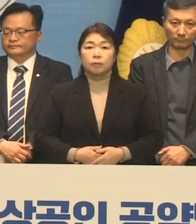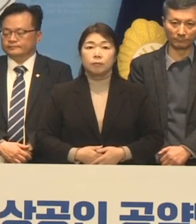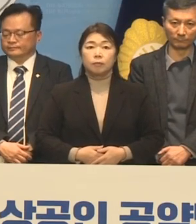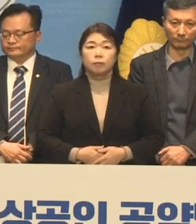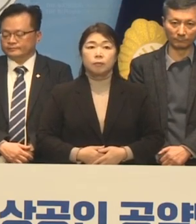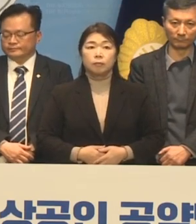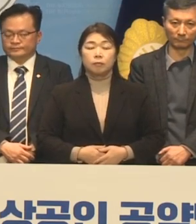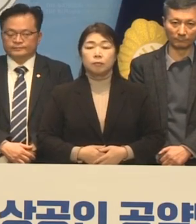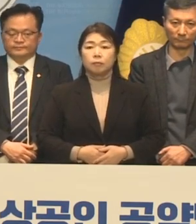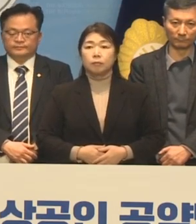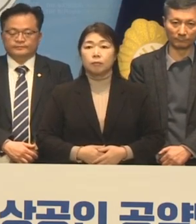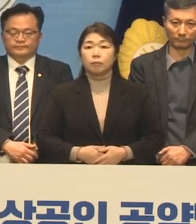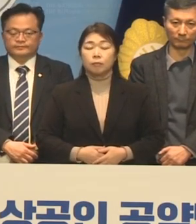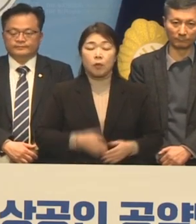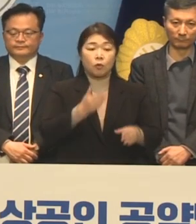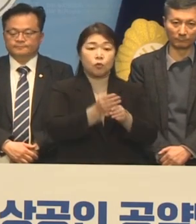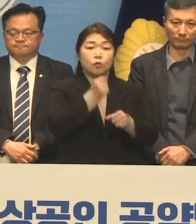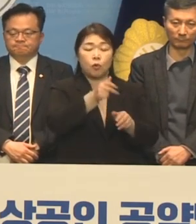또